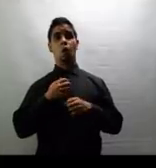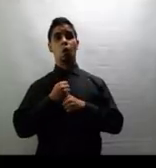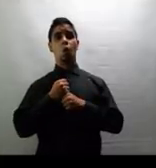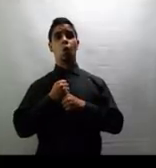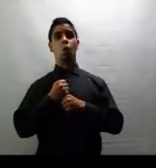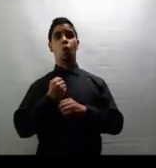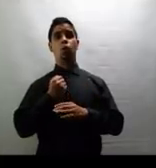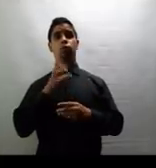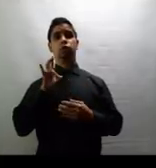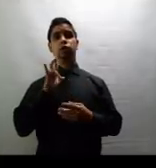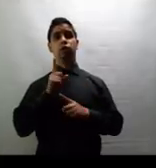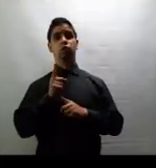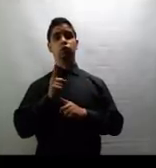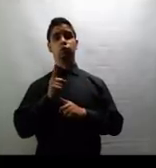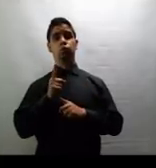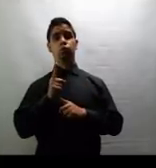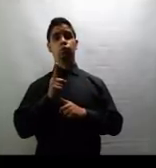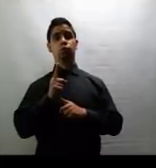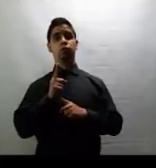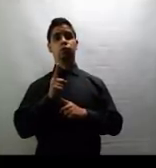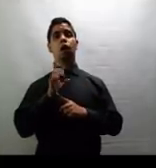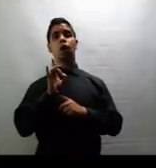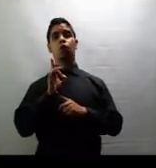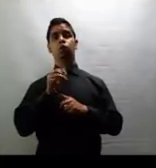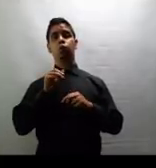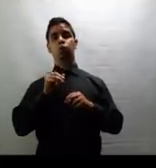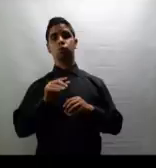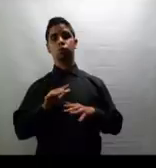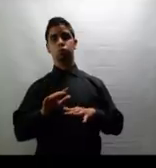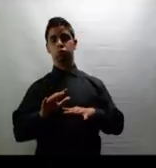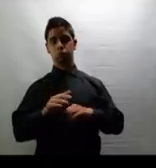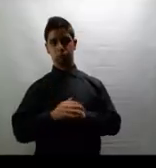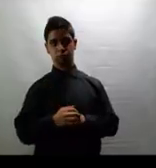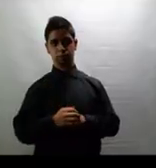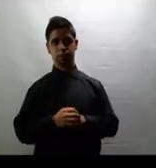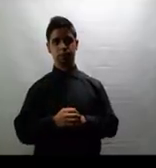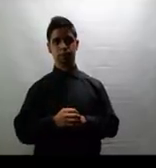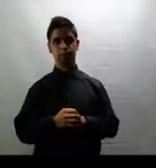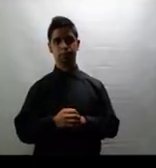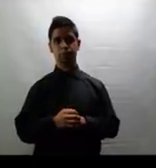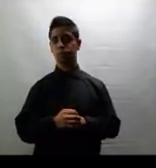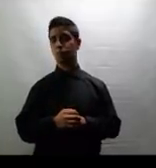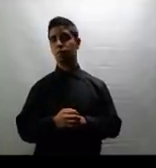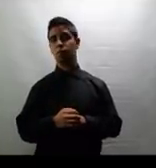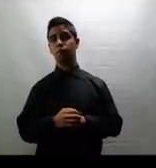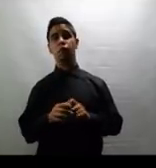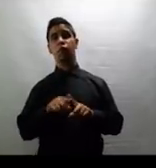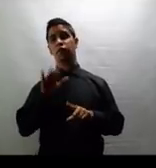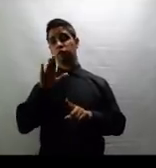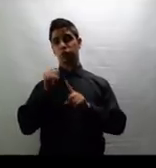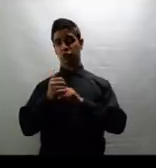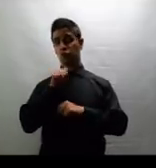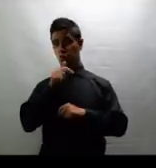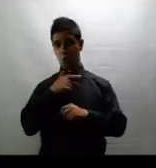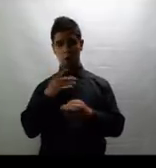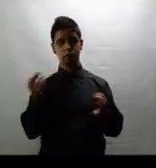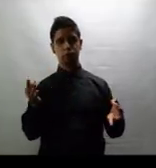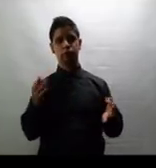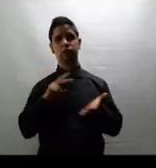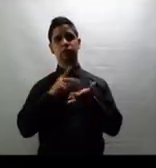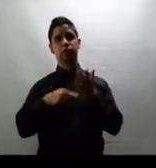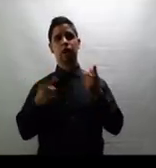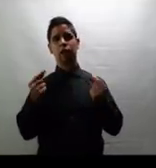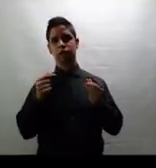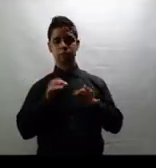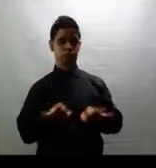esto funciona ahora sí definitivamente lo tuyo no es meditar como yo respira pero